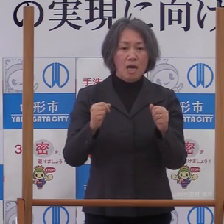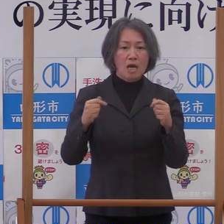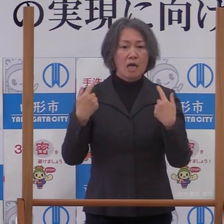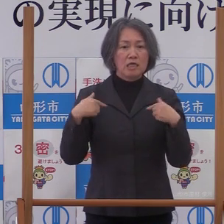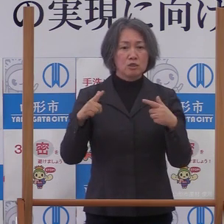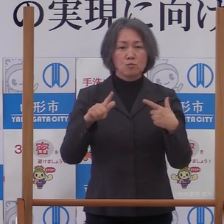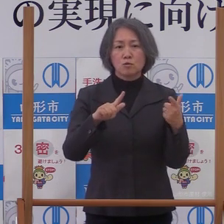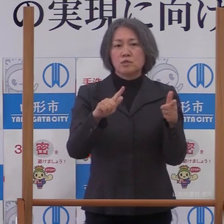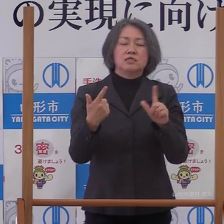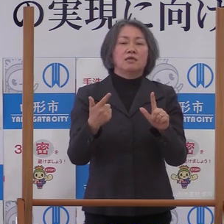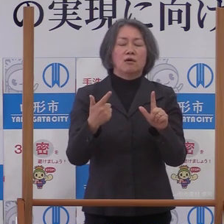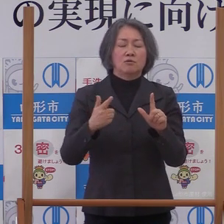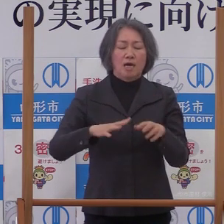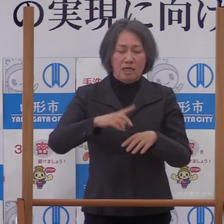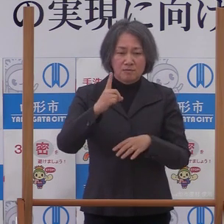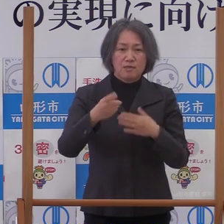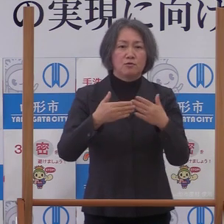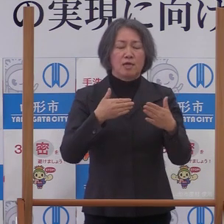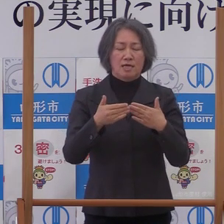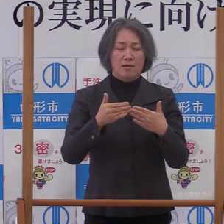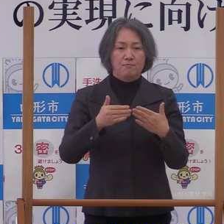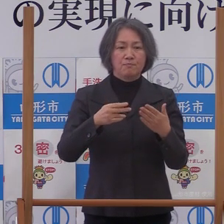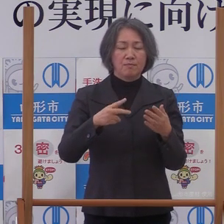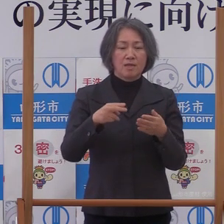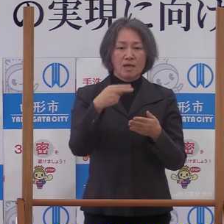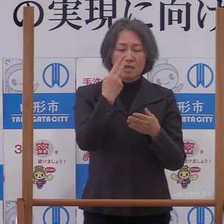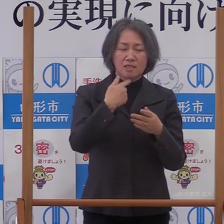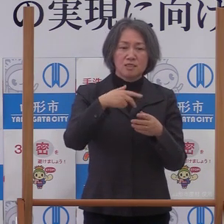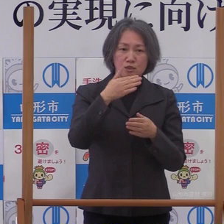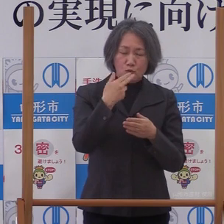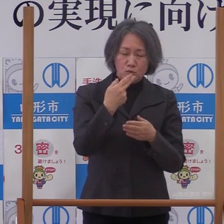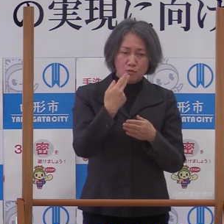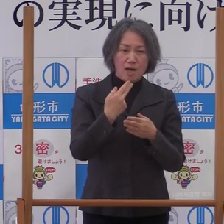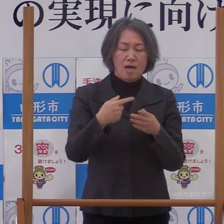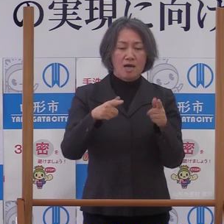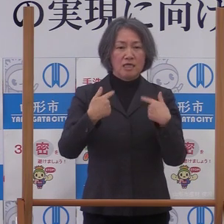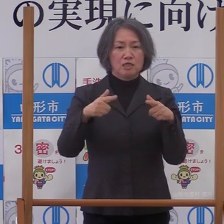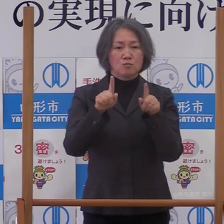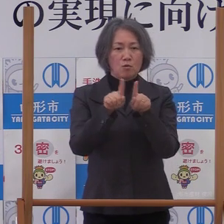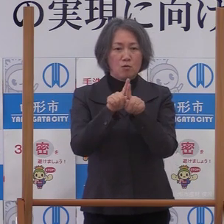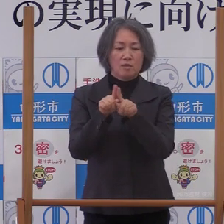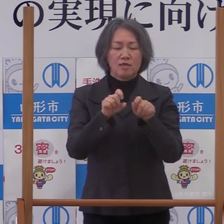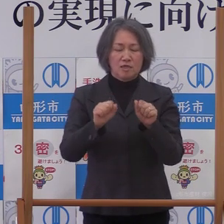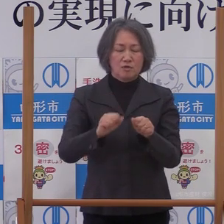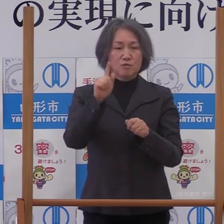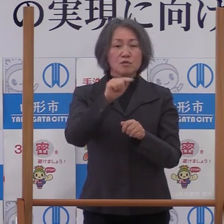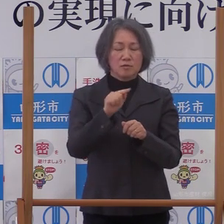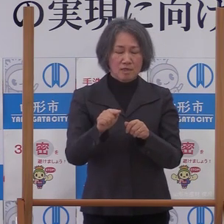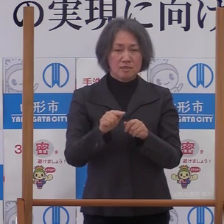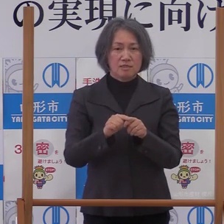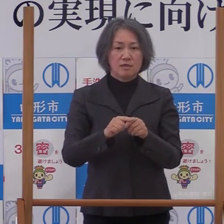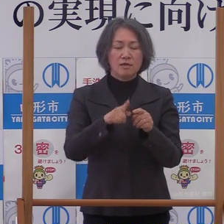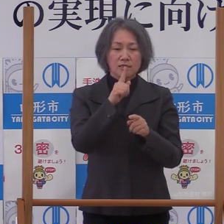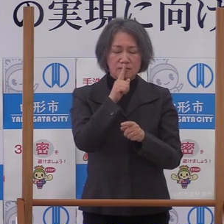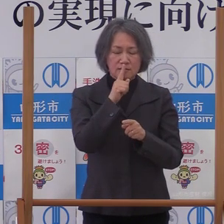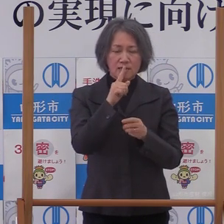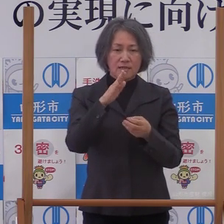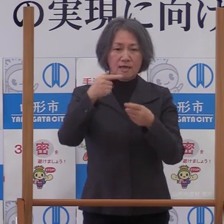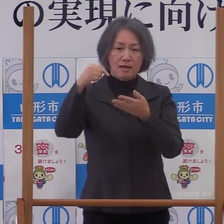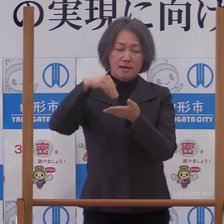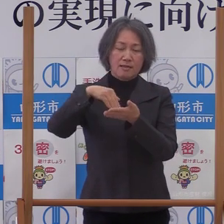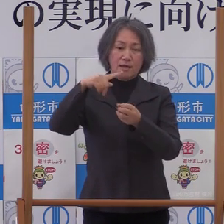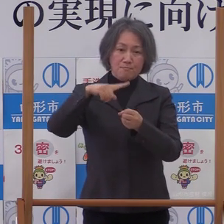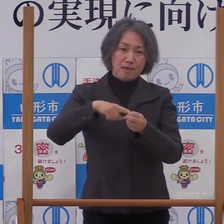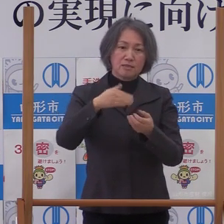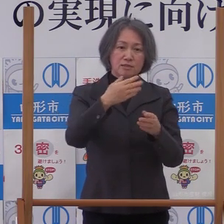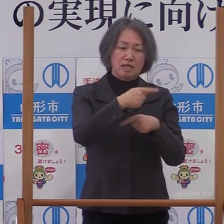冬、飲食はいつもの人たちと、帰省は慎重に検討、静かな年末年始を過ごしましょうという内容